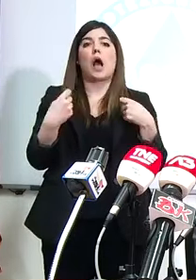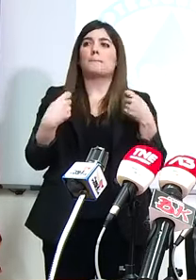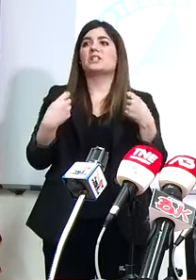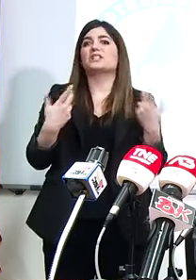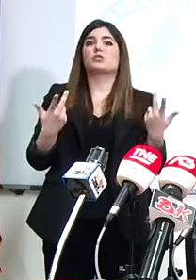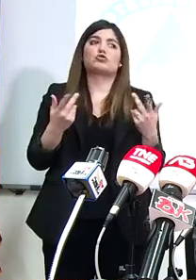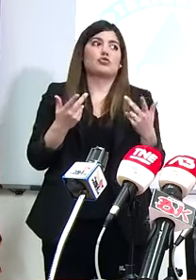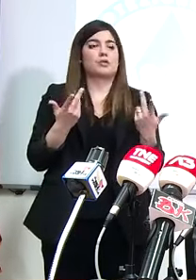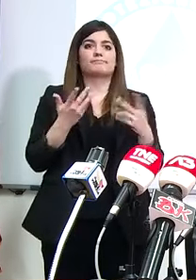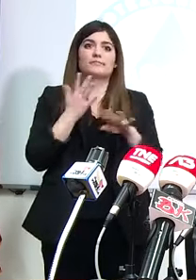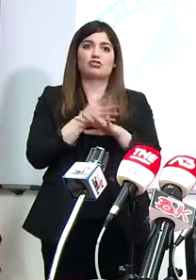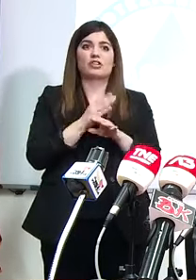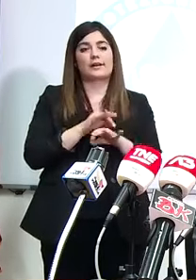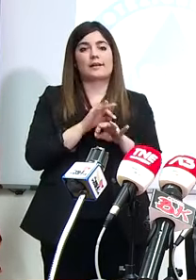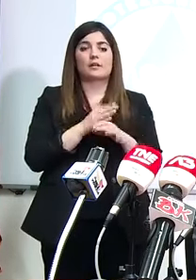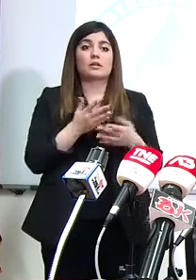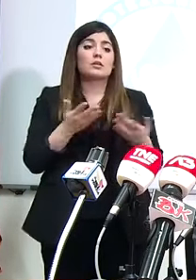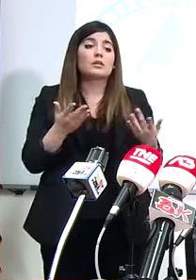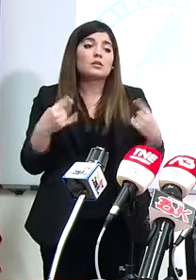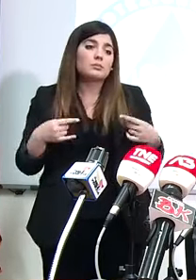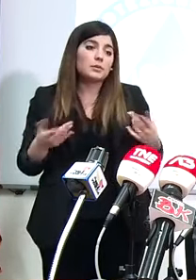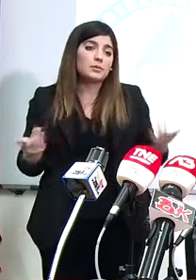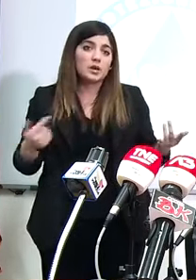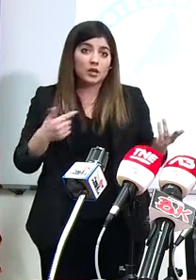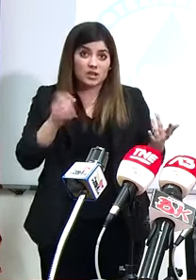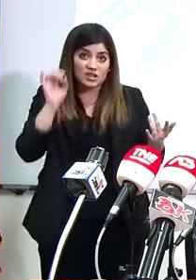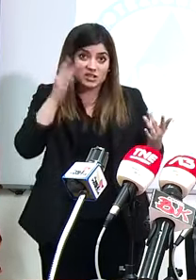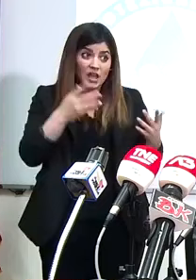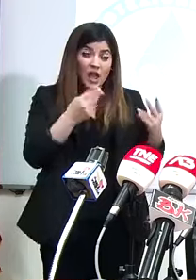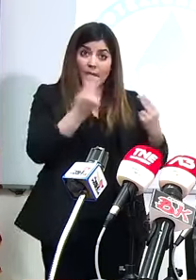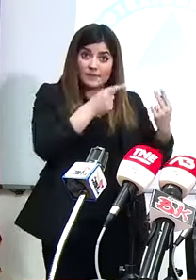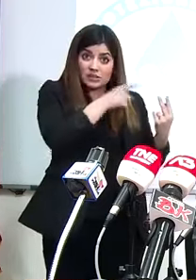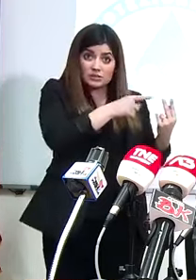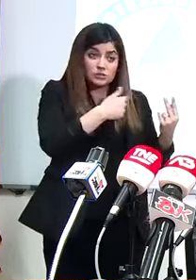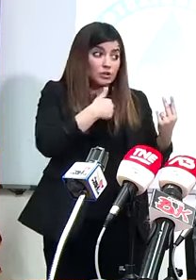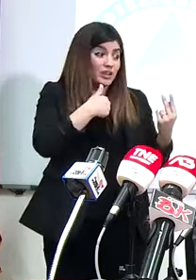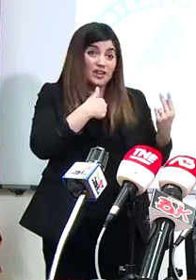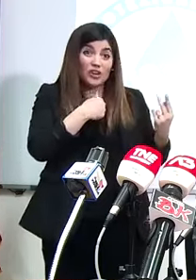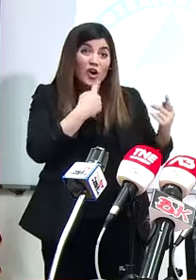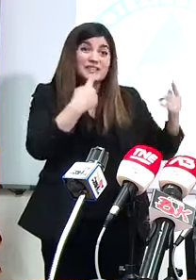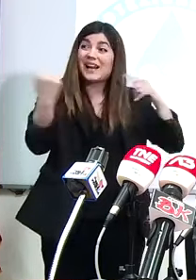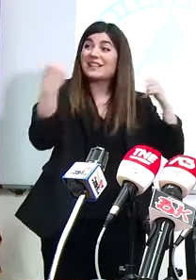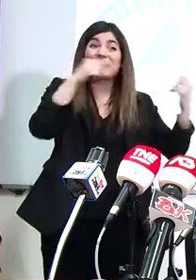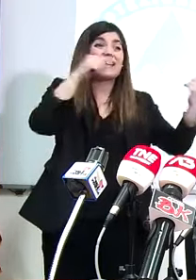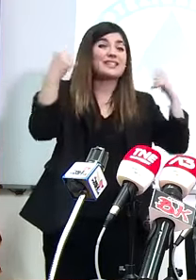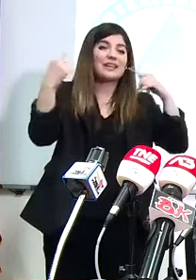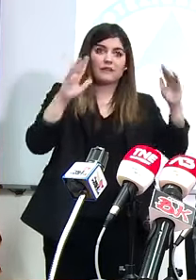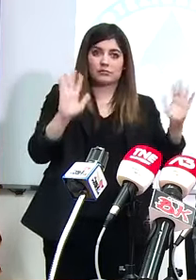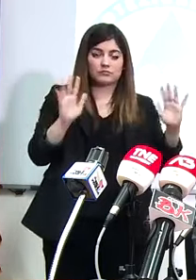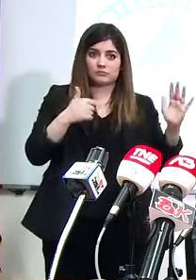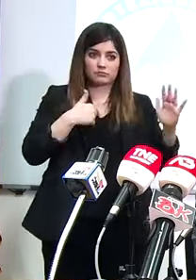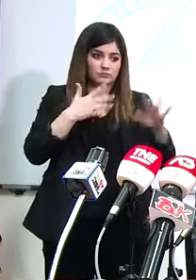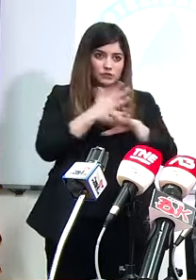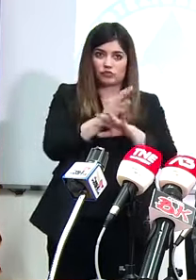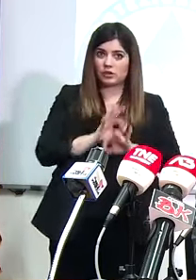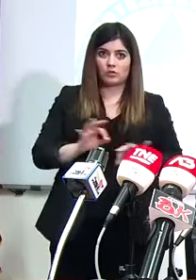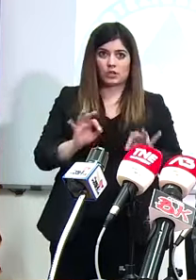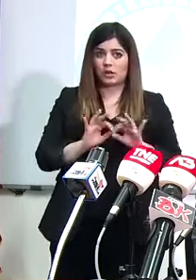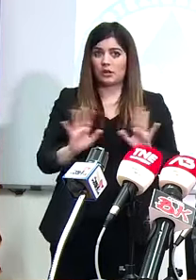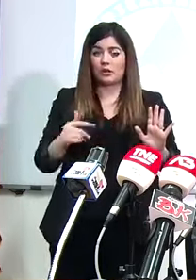vedono gli uffici cosa volete che vada di occuparmi delle trattative per la ragione ma non esiste guardate io mi ricordo quando sono stati comprati i